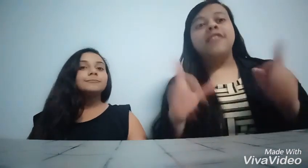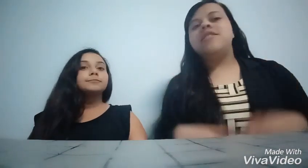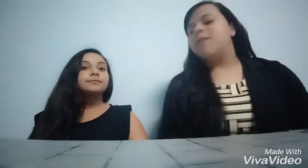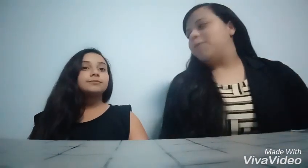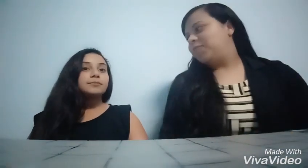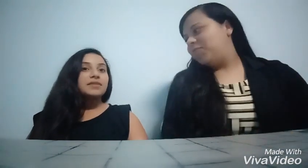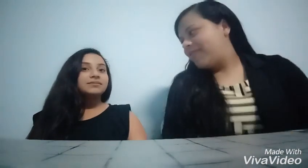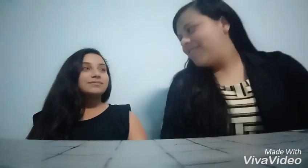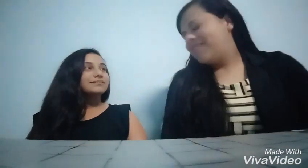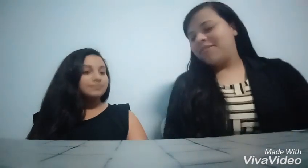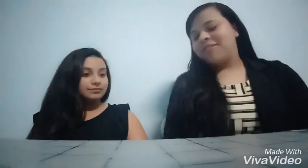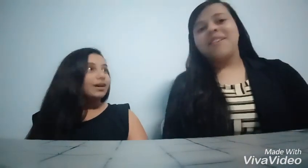Descer.